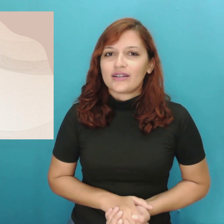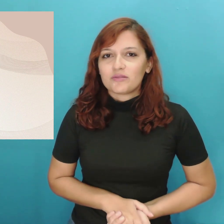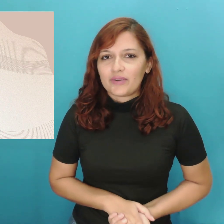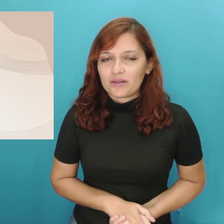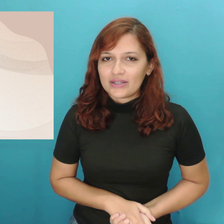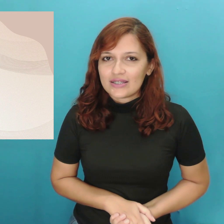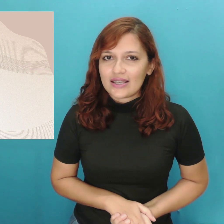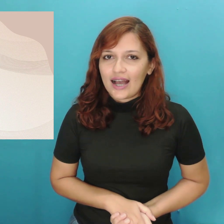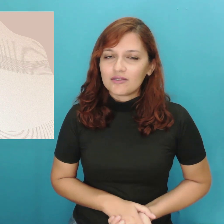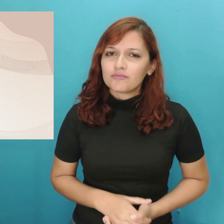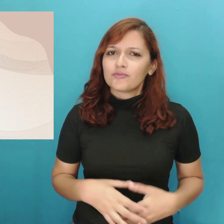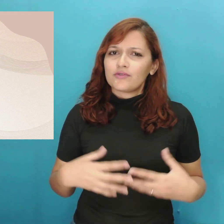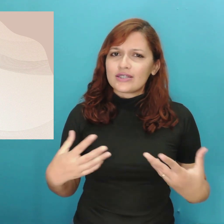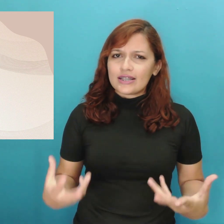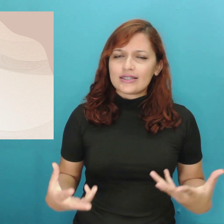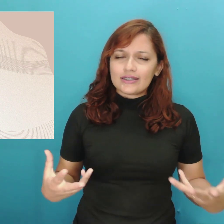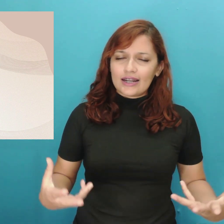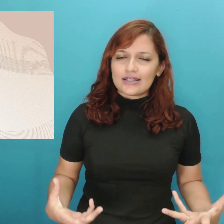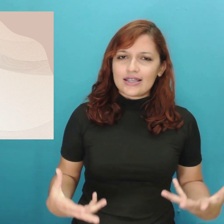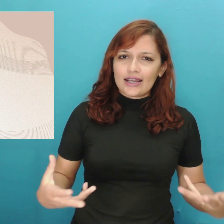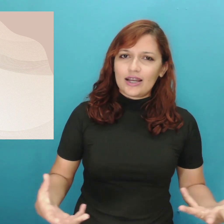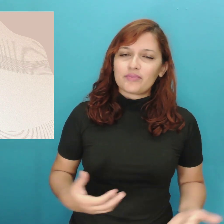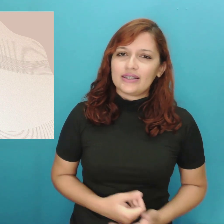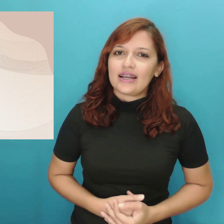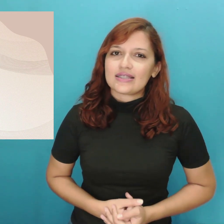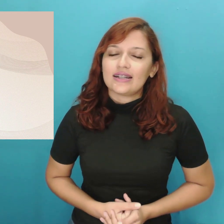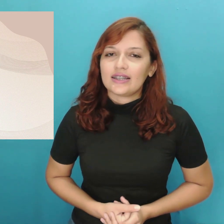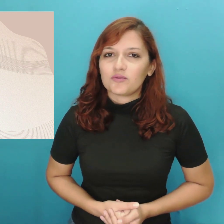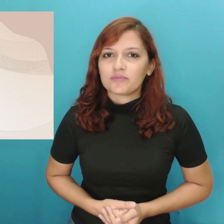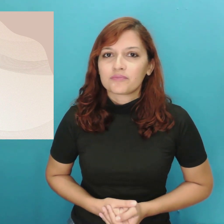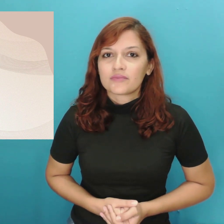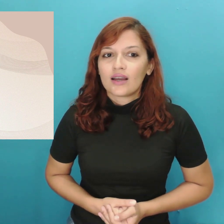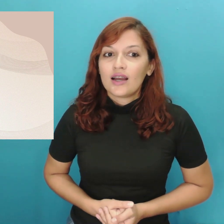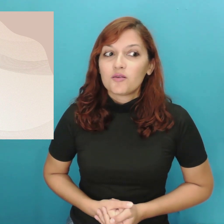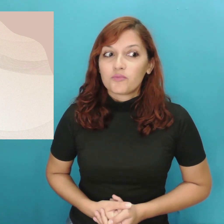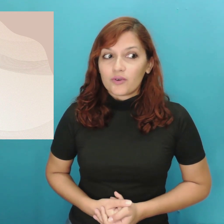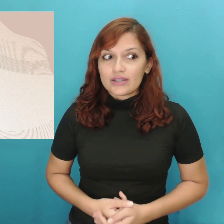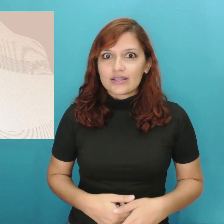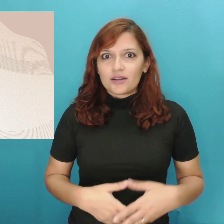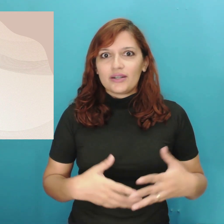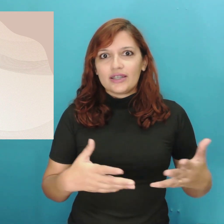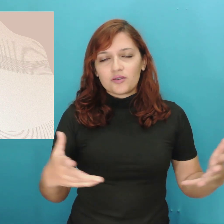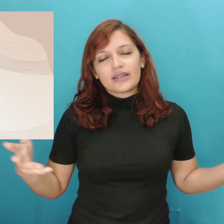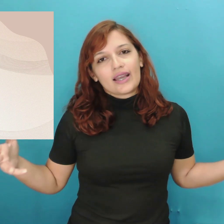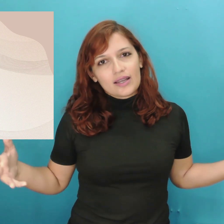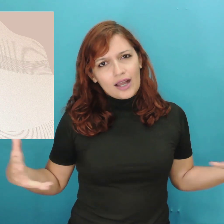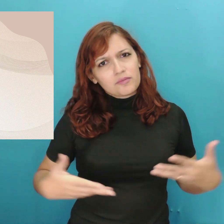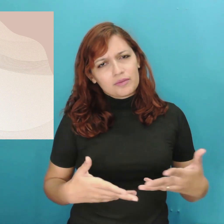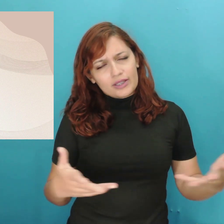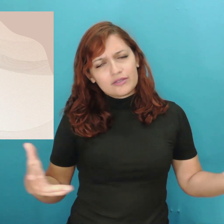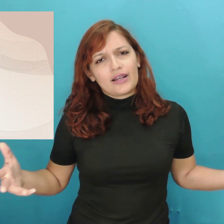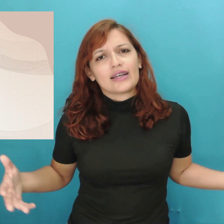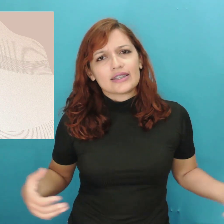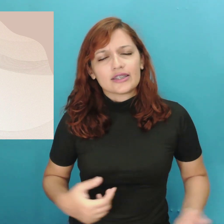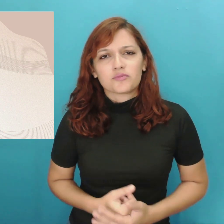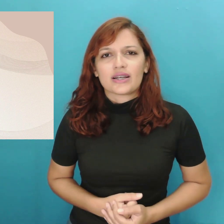de parabenizar por você se interessar em aprender essa língua, pois é uma língua que é amplamente falada aqui no